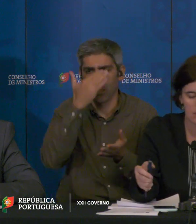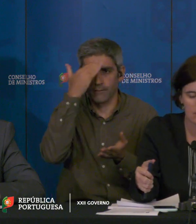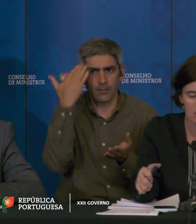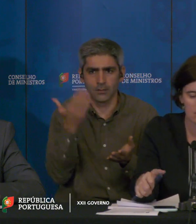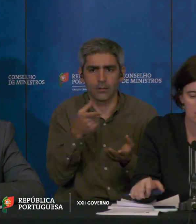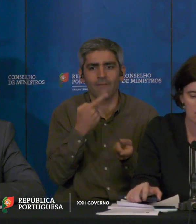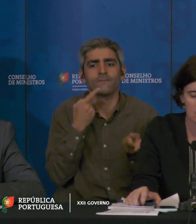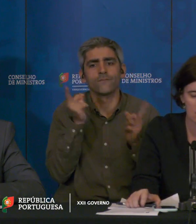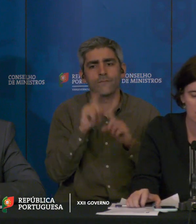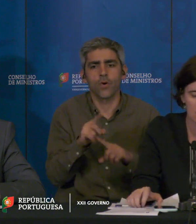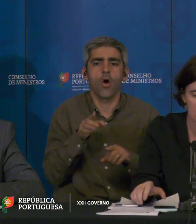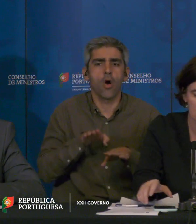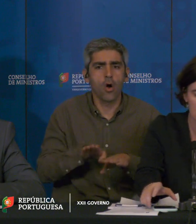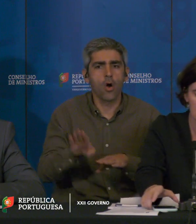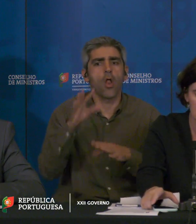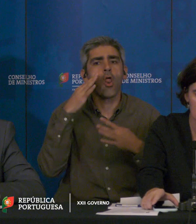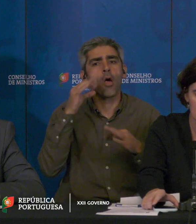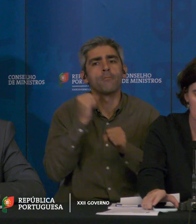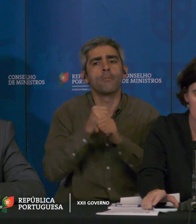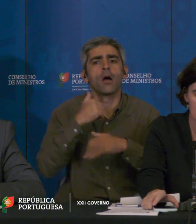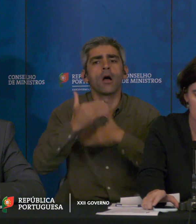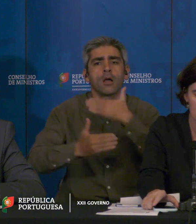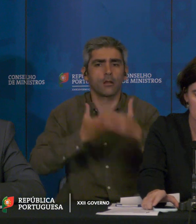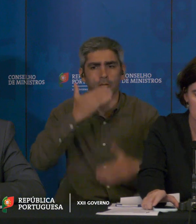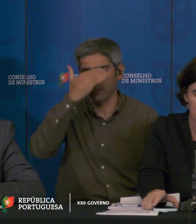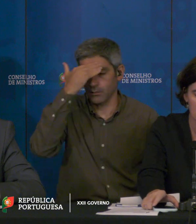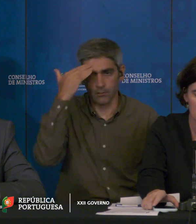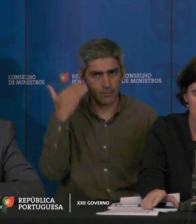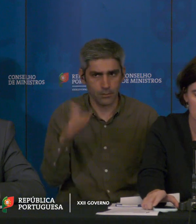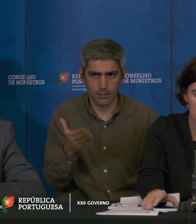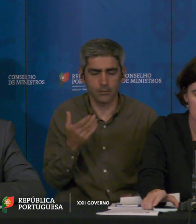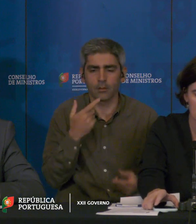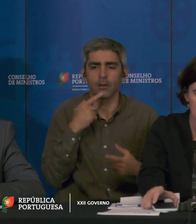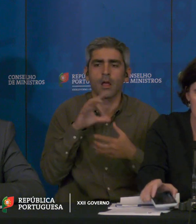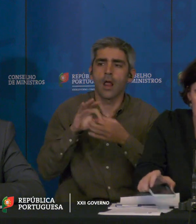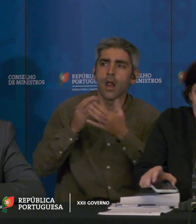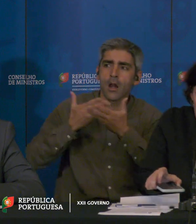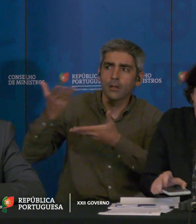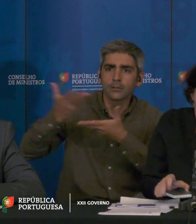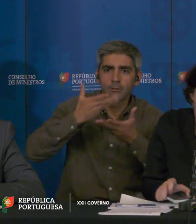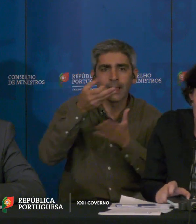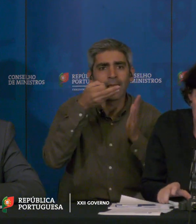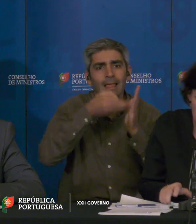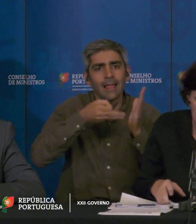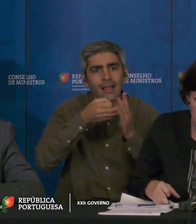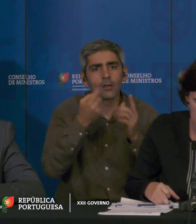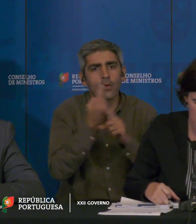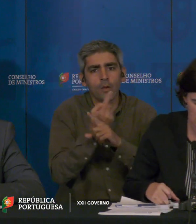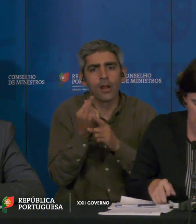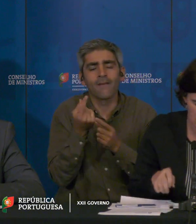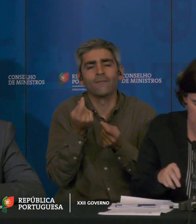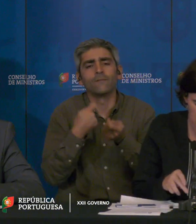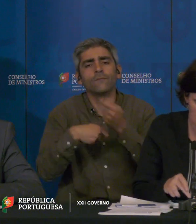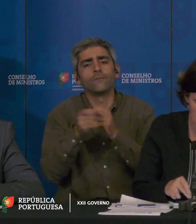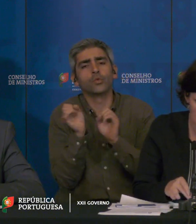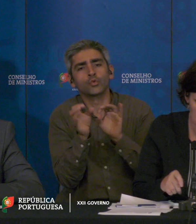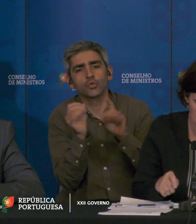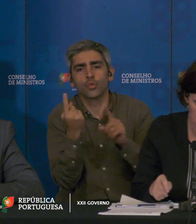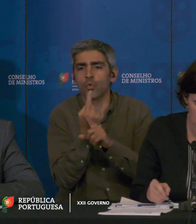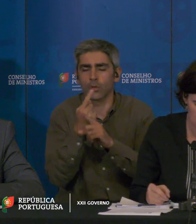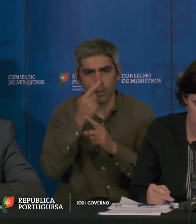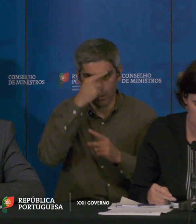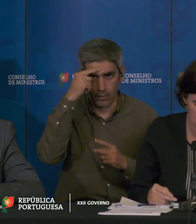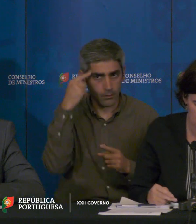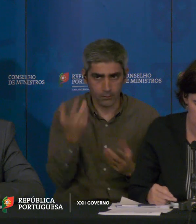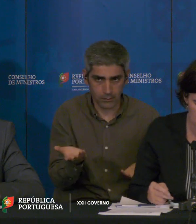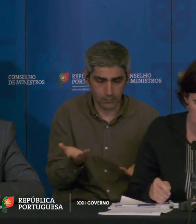possibilidade dela retomar a normalidade da sua atividade e do seu relacionamento com clientes e fornecedores. O